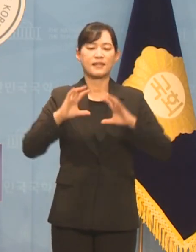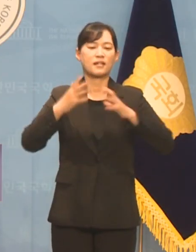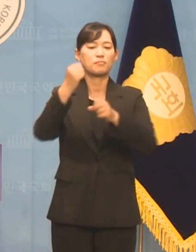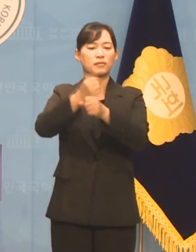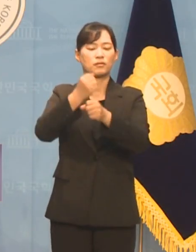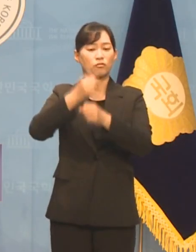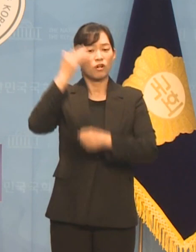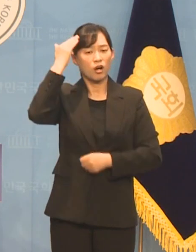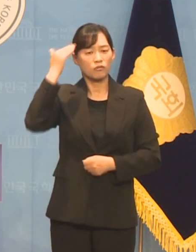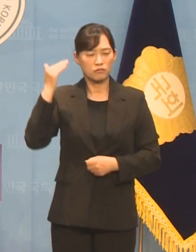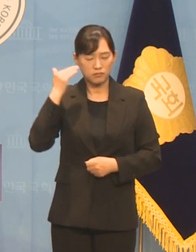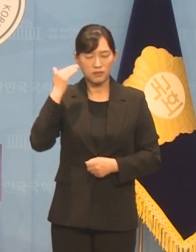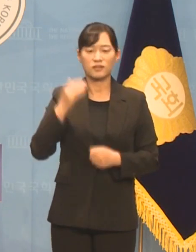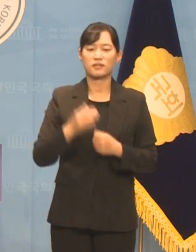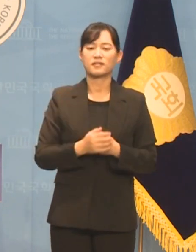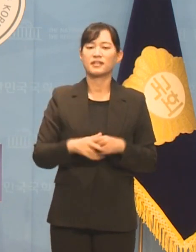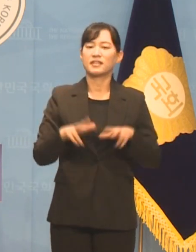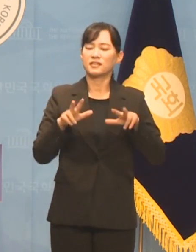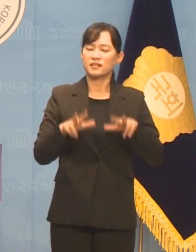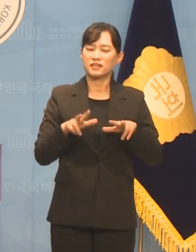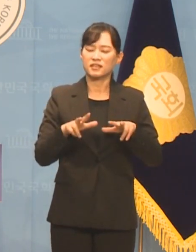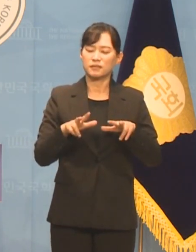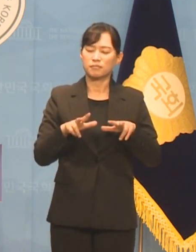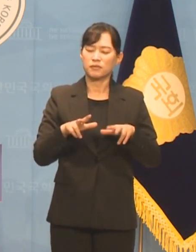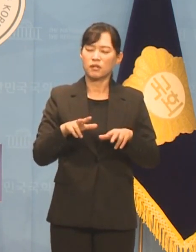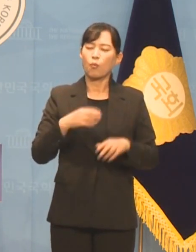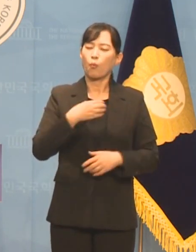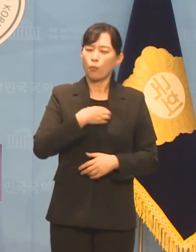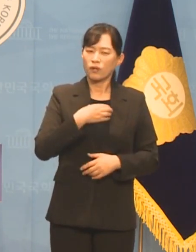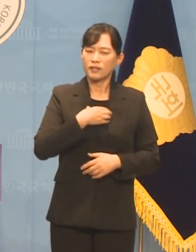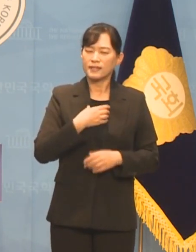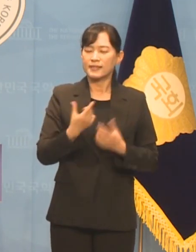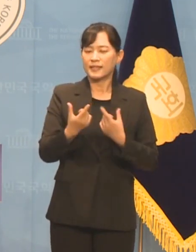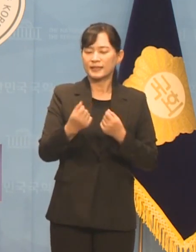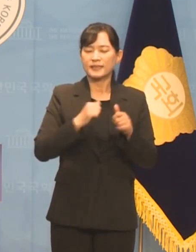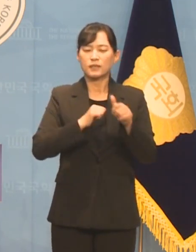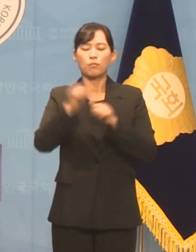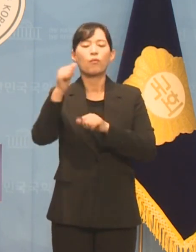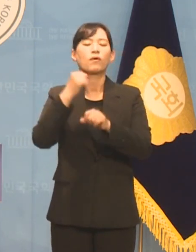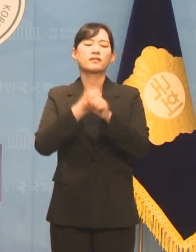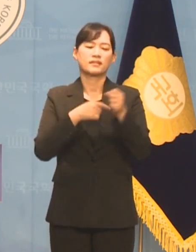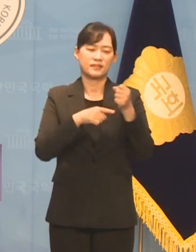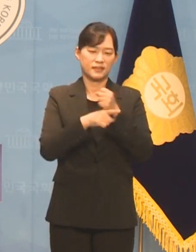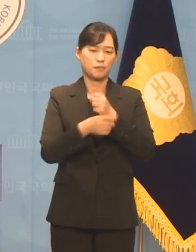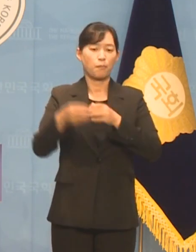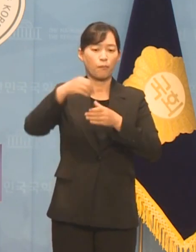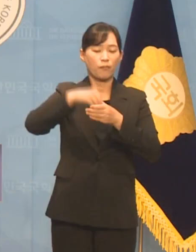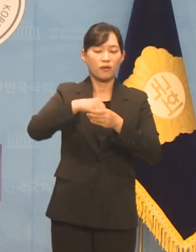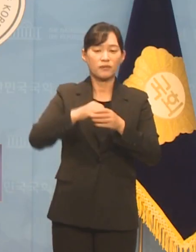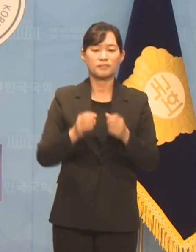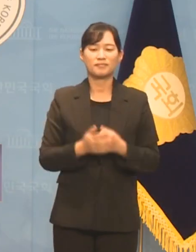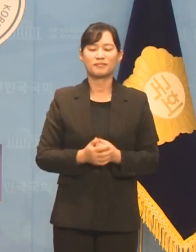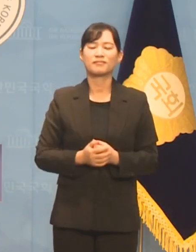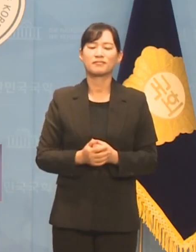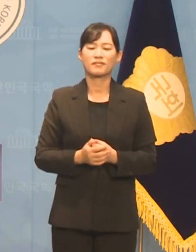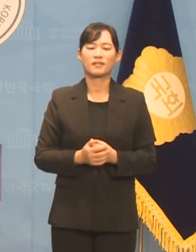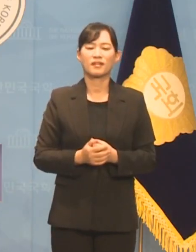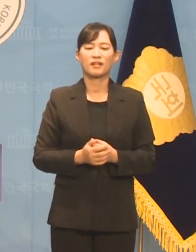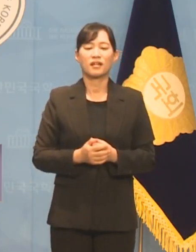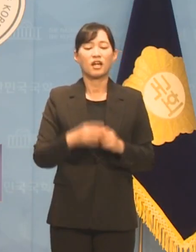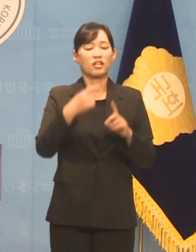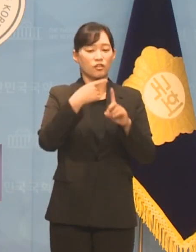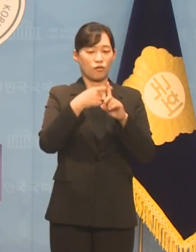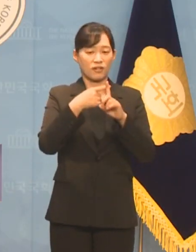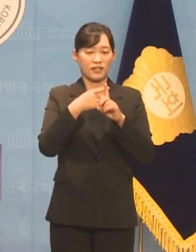만들어서 대한민국이 지금 처해 있는 위기를 함께 극복해 나가자는 의미를 담았습니다. 짧게나마 저희 더하기